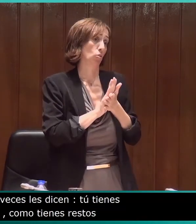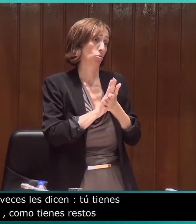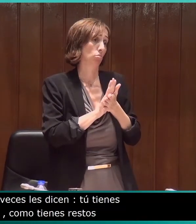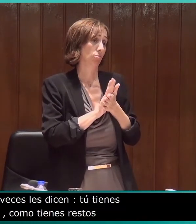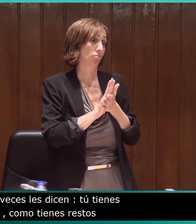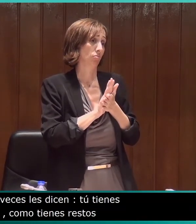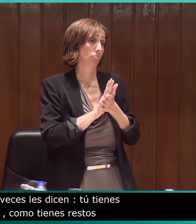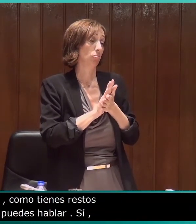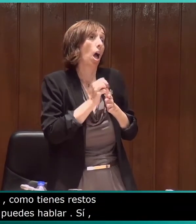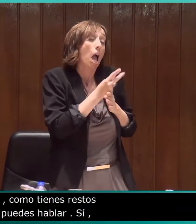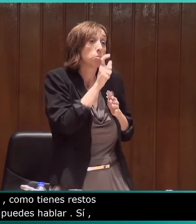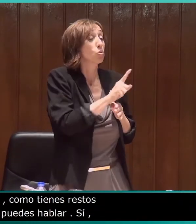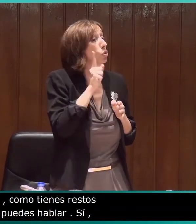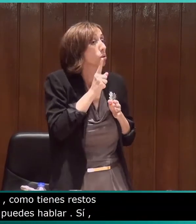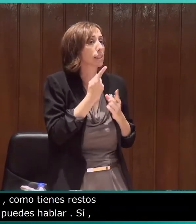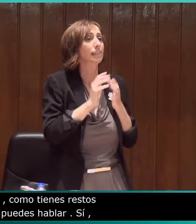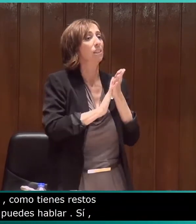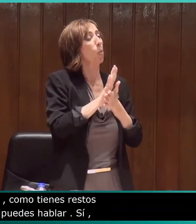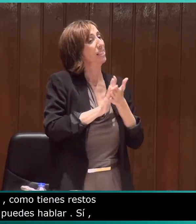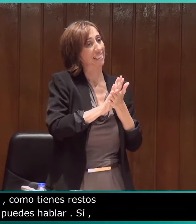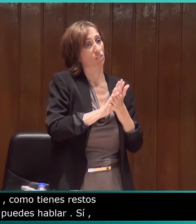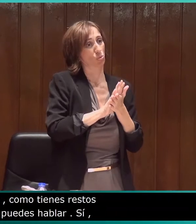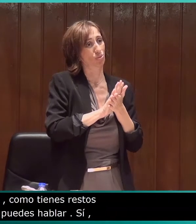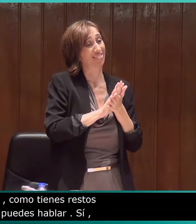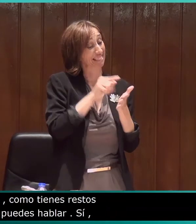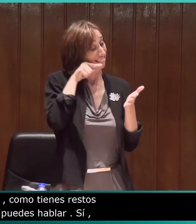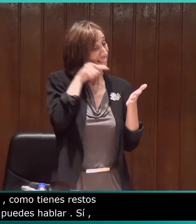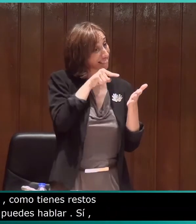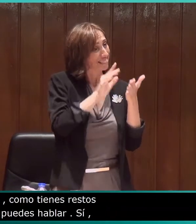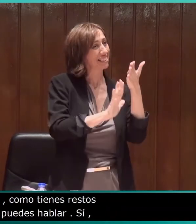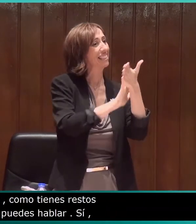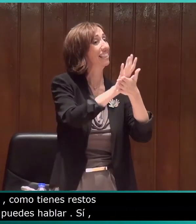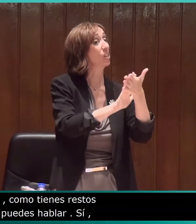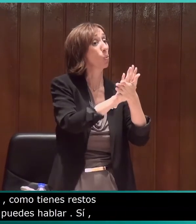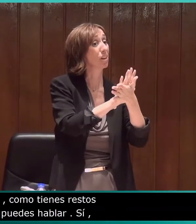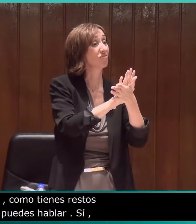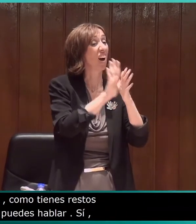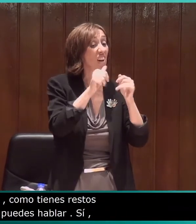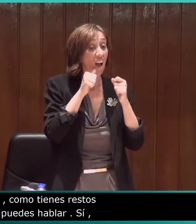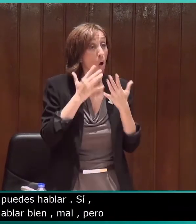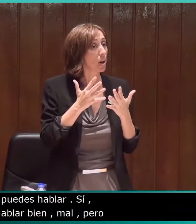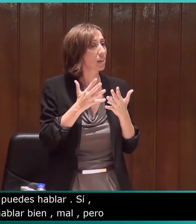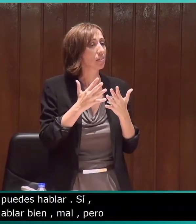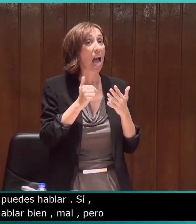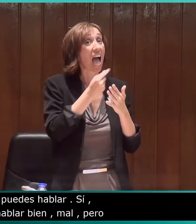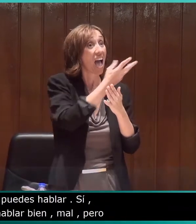algo más Y es que necesitamos la lengua de signos hay personas sordas que la necesitan y la lengua de signos al final